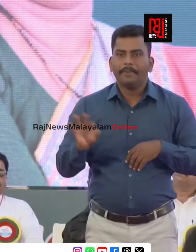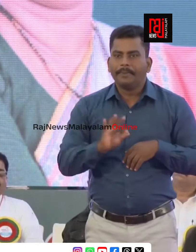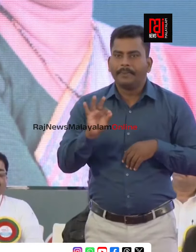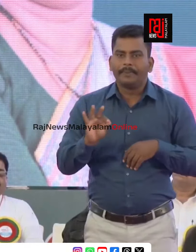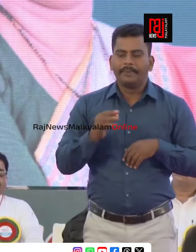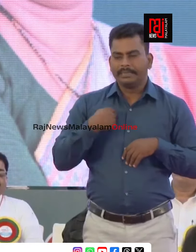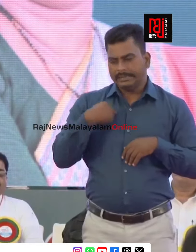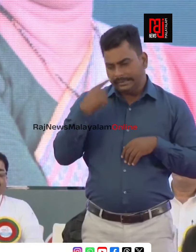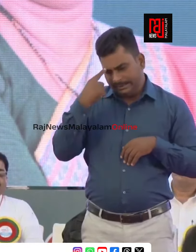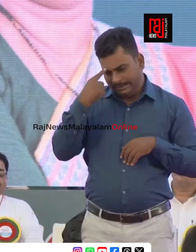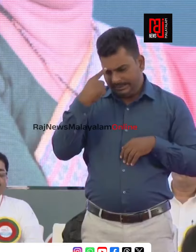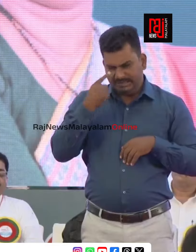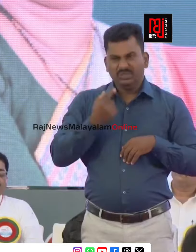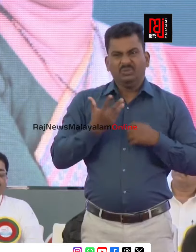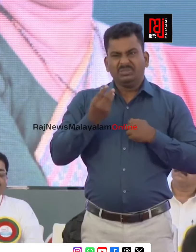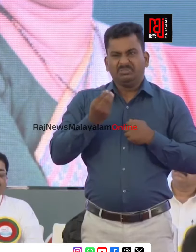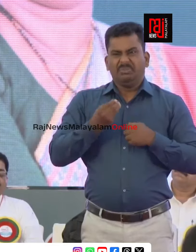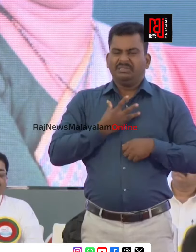അതുപോരാ,